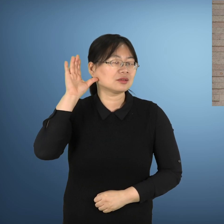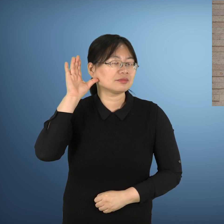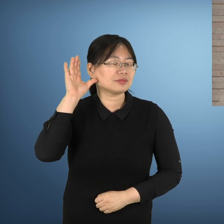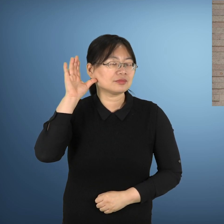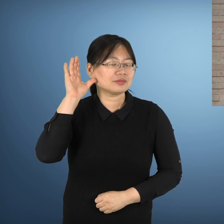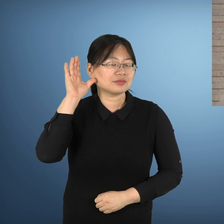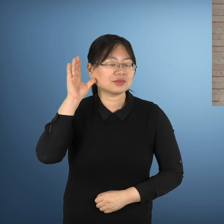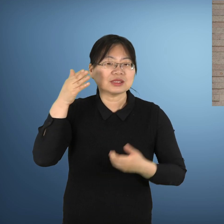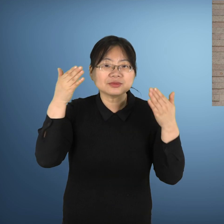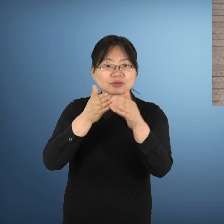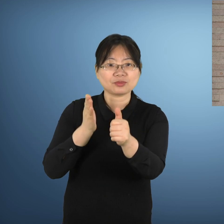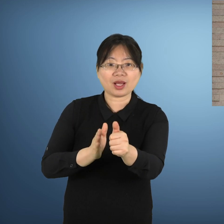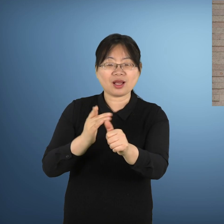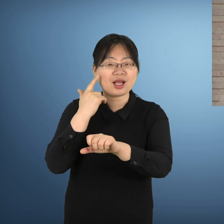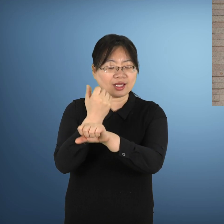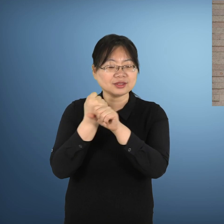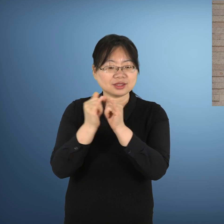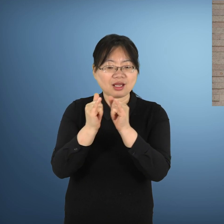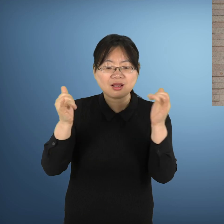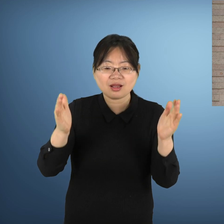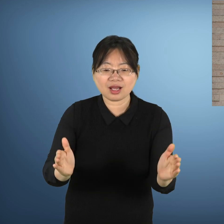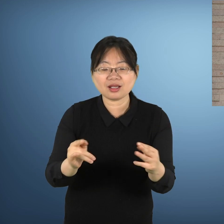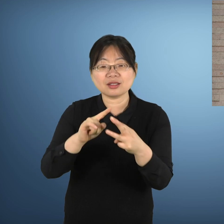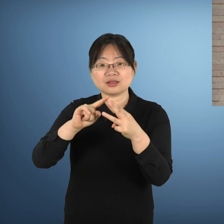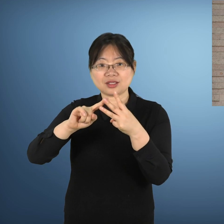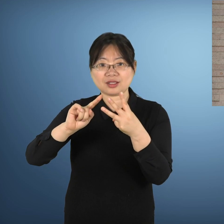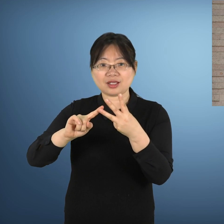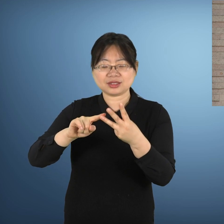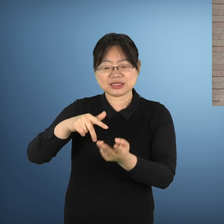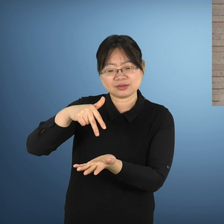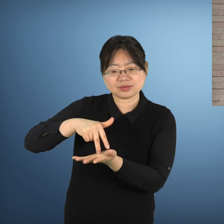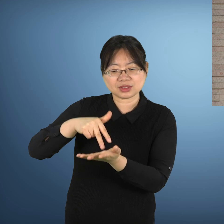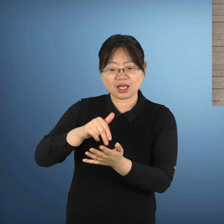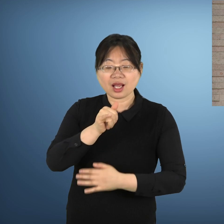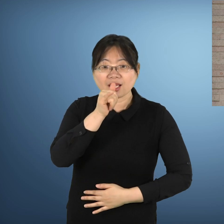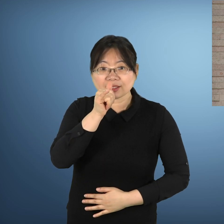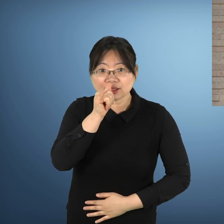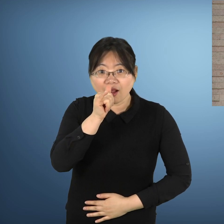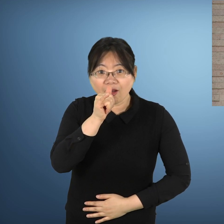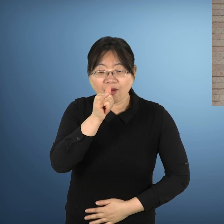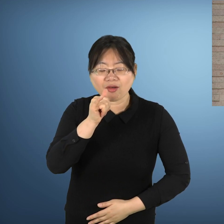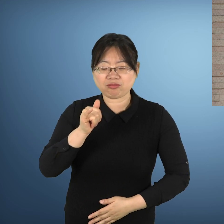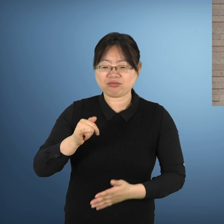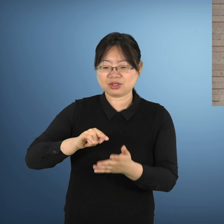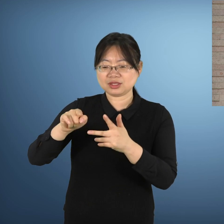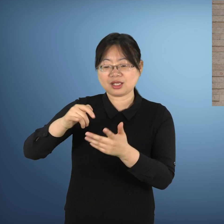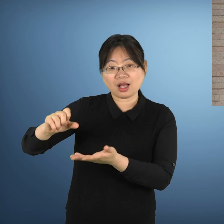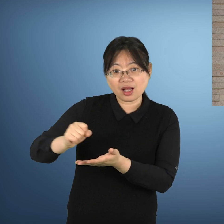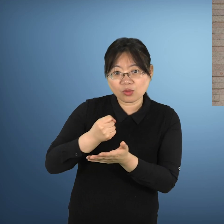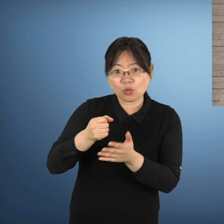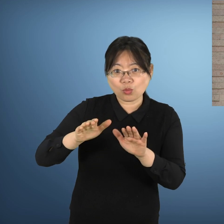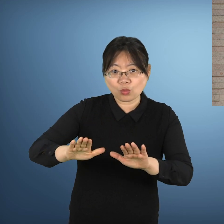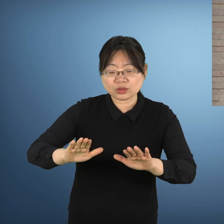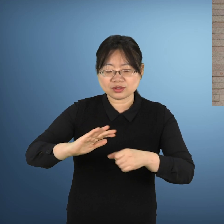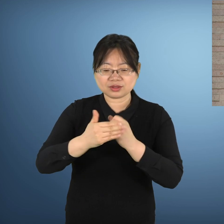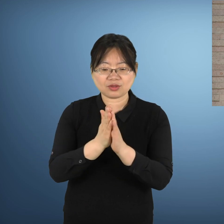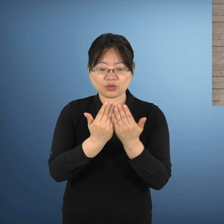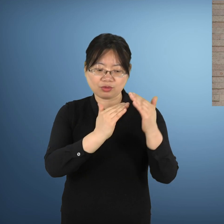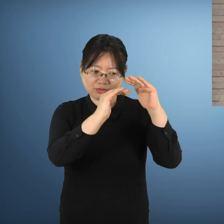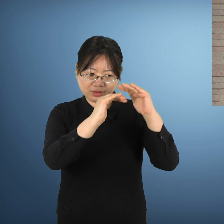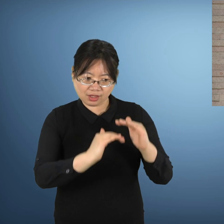있습니다. 학자들 간에 3가지 견해가 있다는 것 정도는 이해를 가지고 오늘 본문을